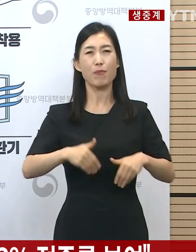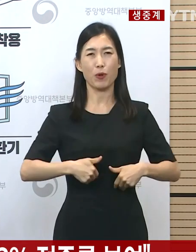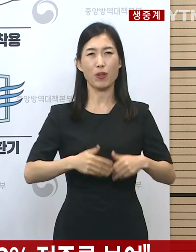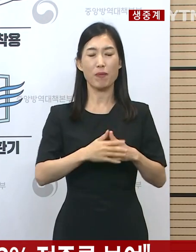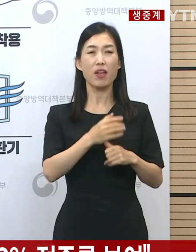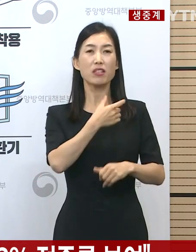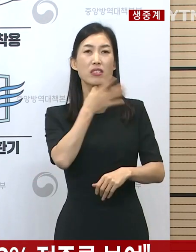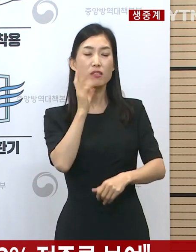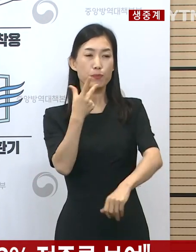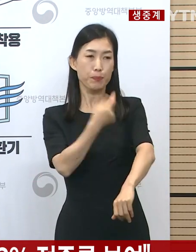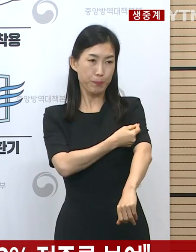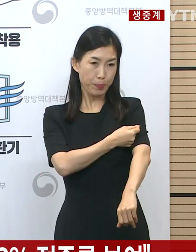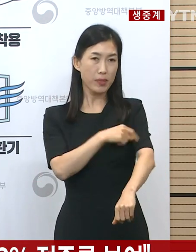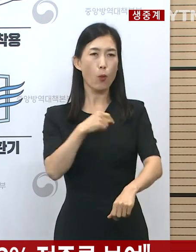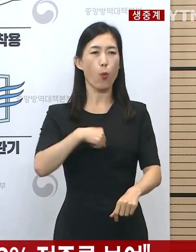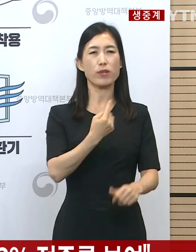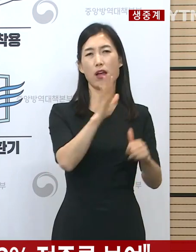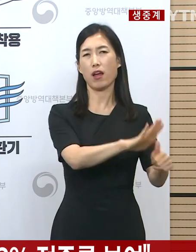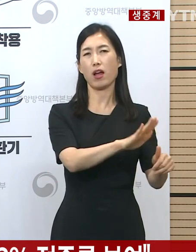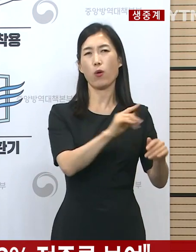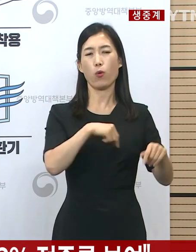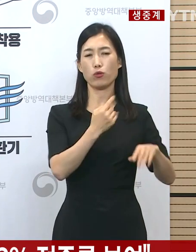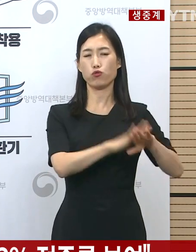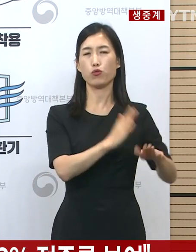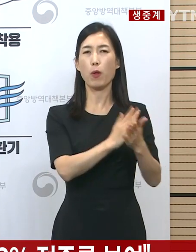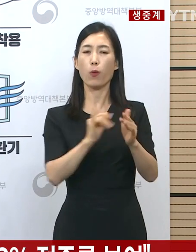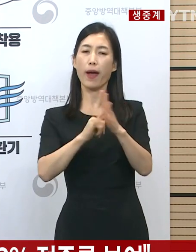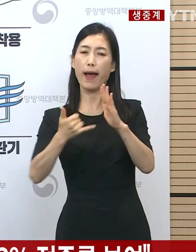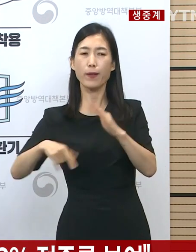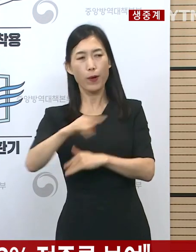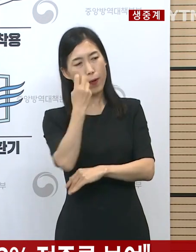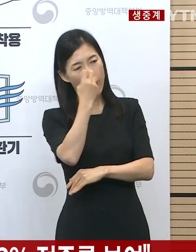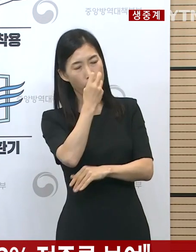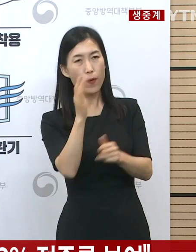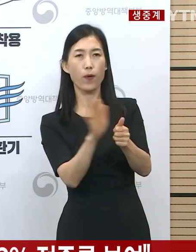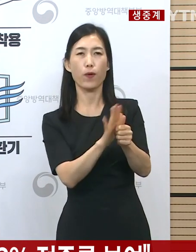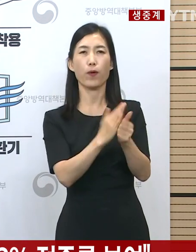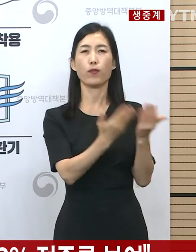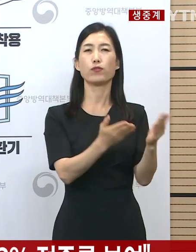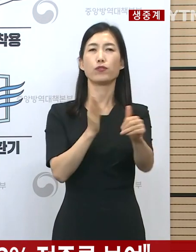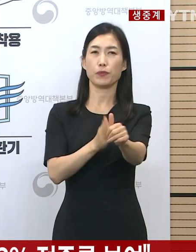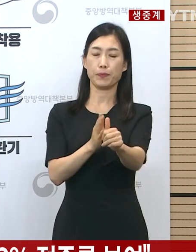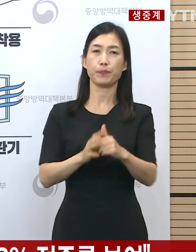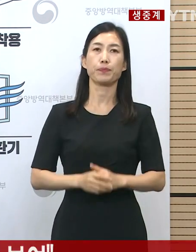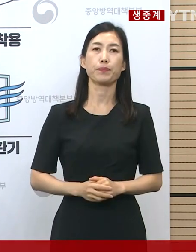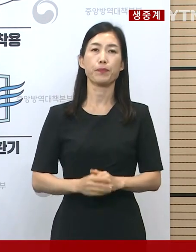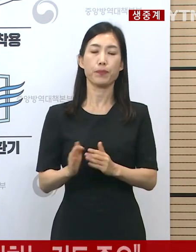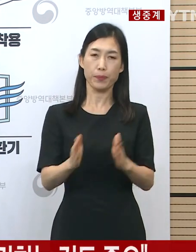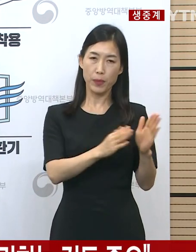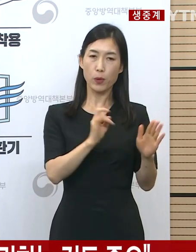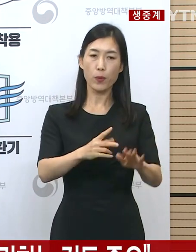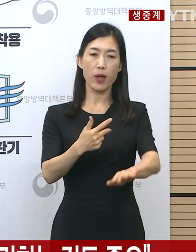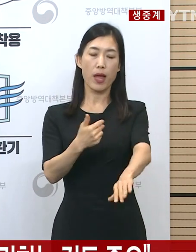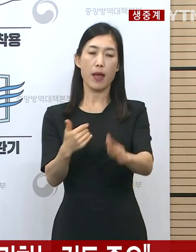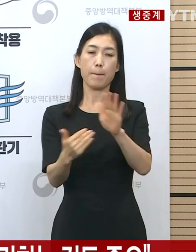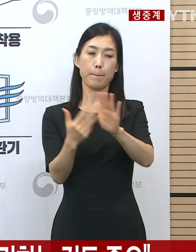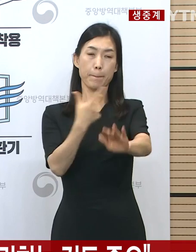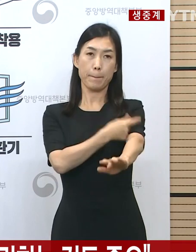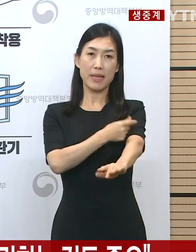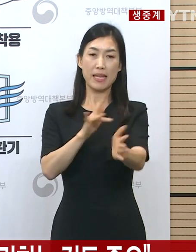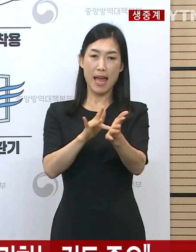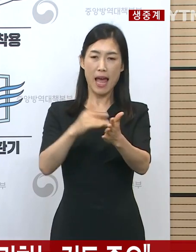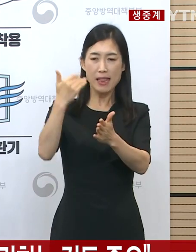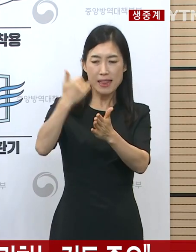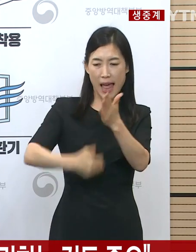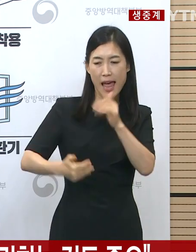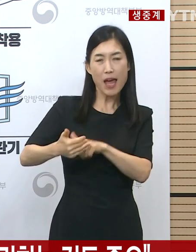각별히 건강관리를 해주시기를 요청을 드립니다. 다음은 자녀 백신 활용에 대해서 안내를